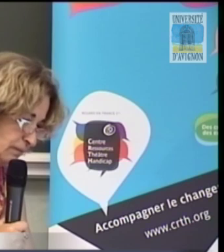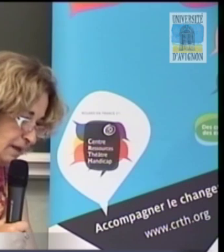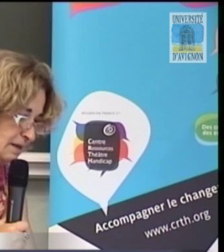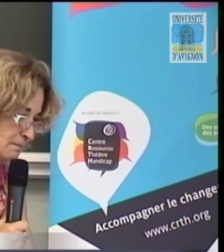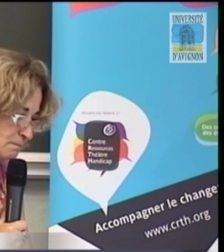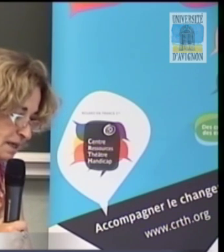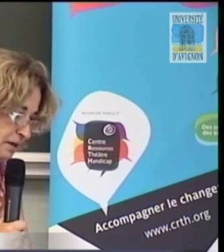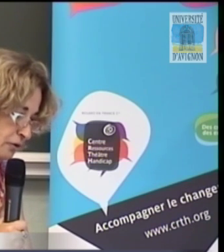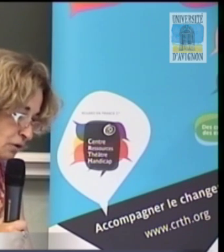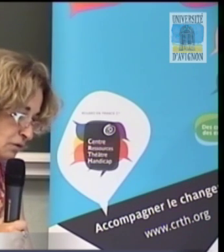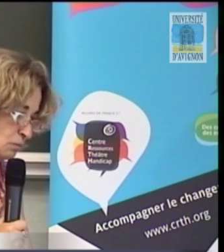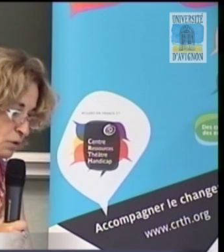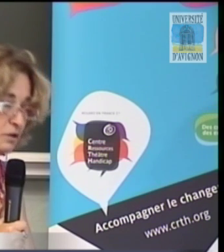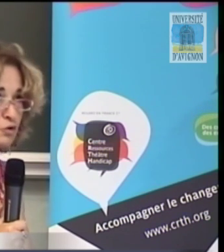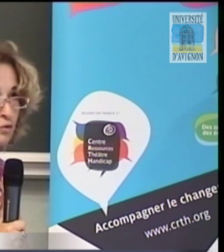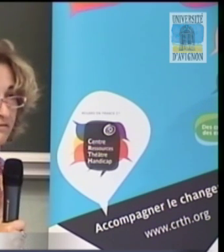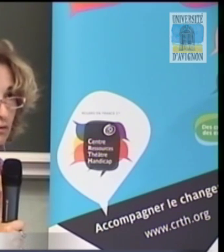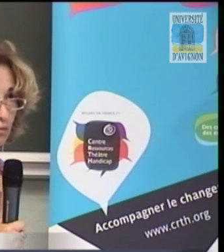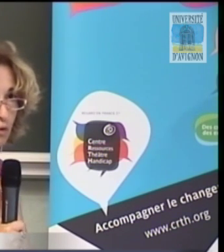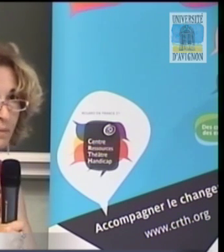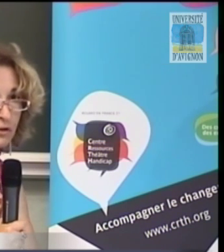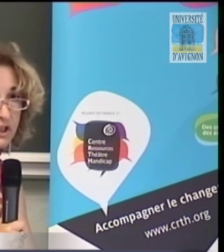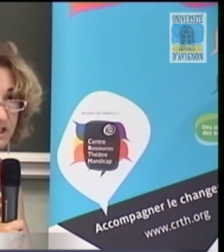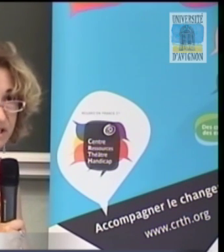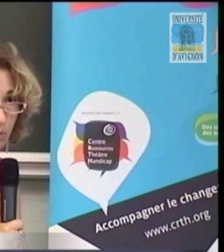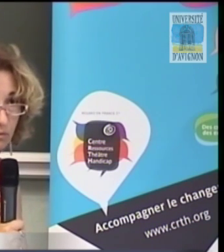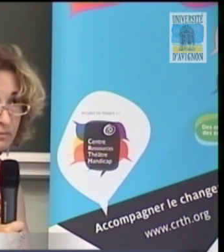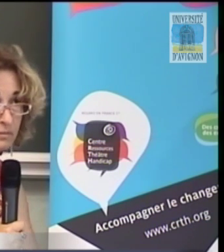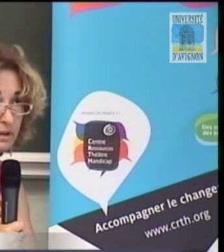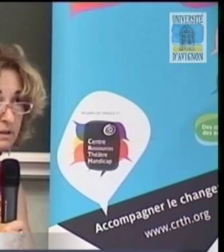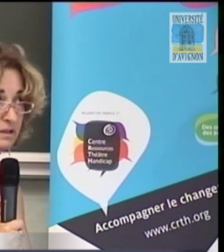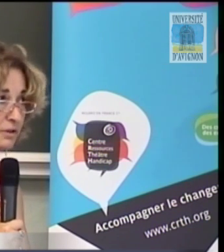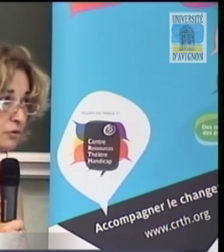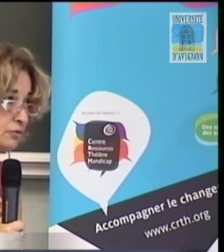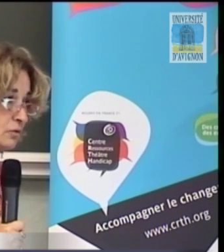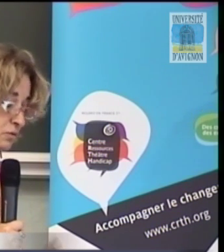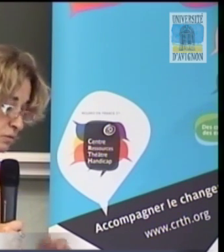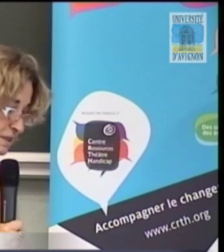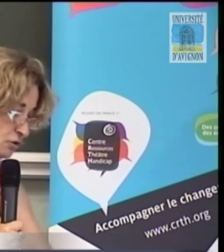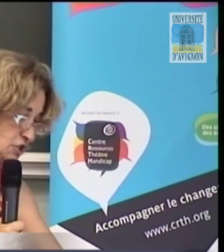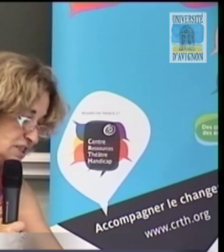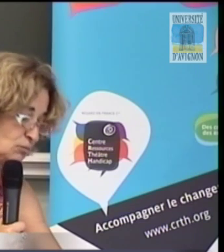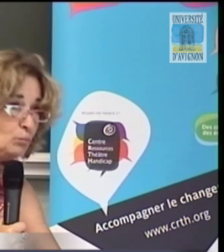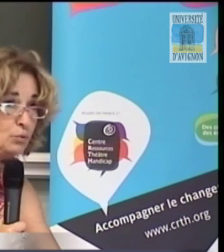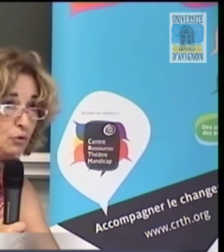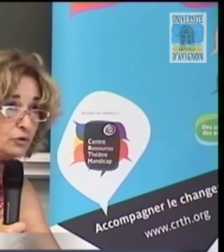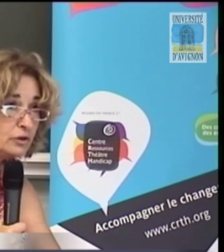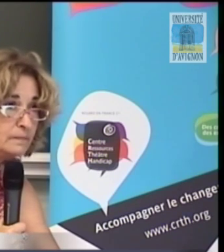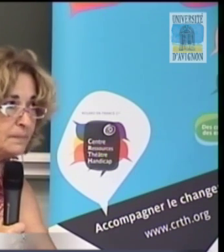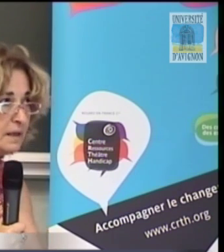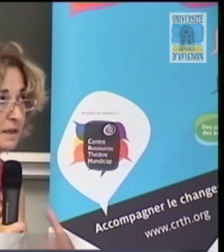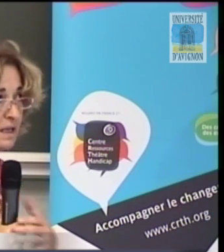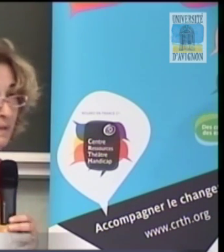Non. Mais que ce soit vécu comme un enrichissement, les différences sont des enrichissements pour